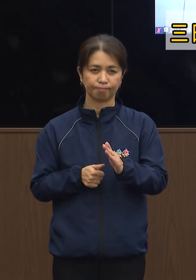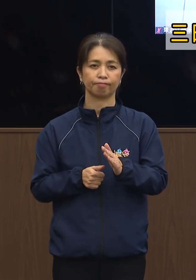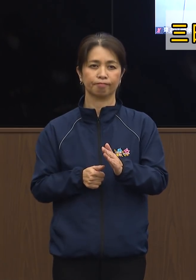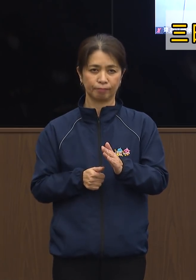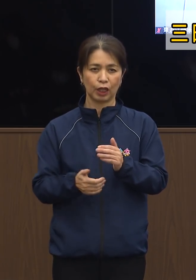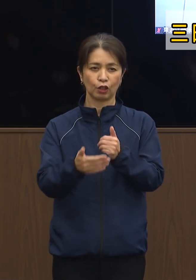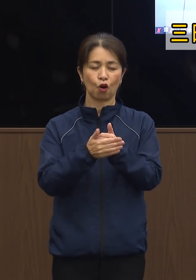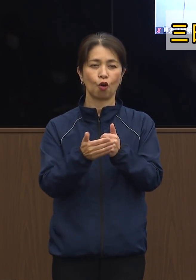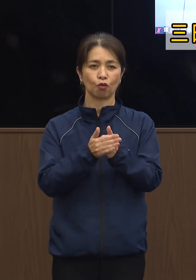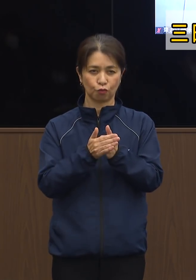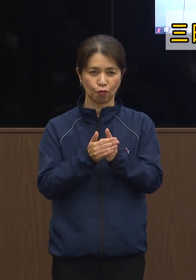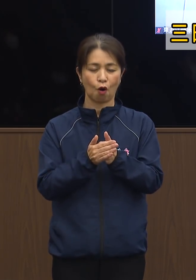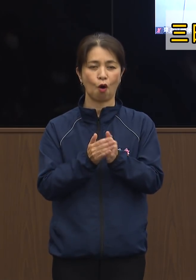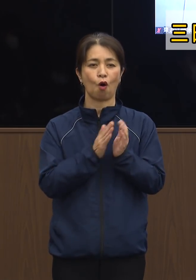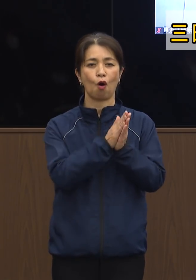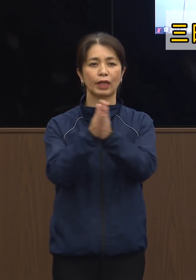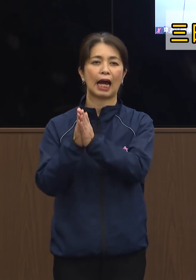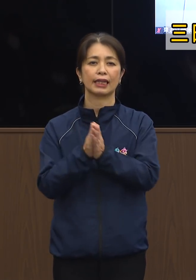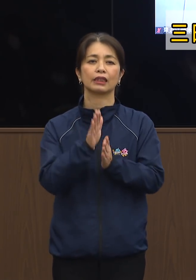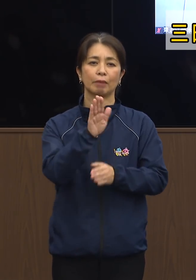をいたします。